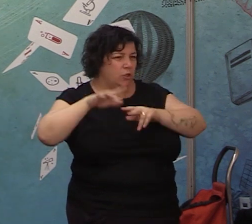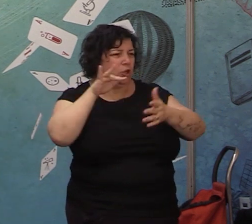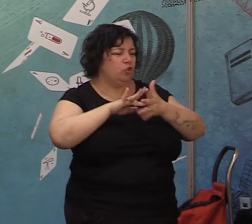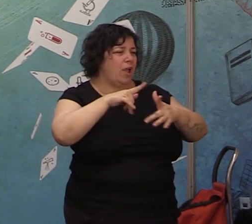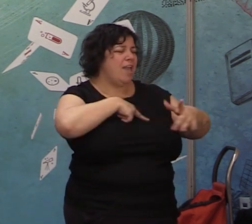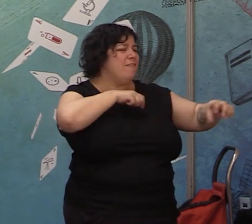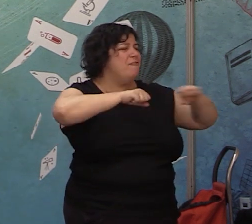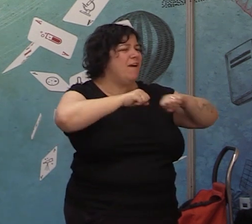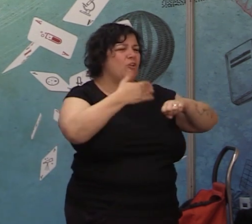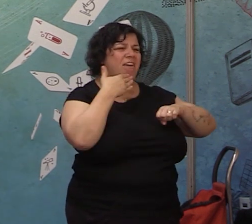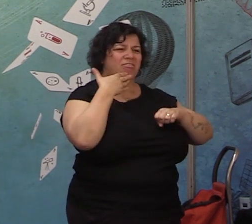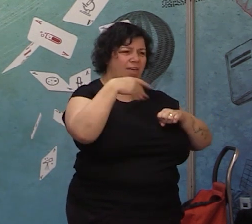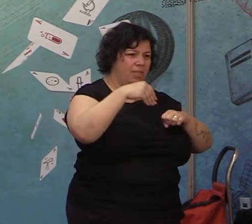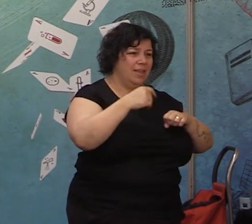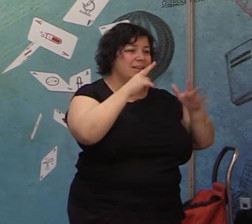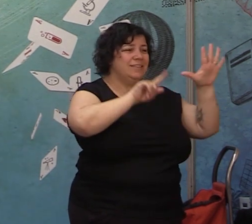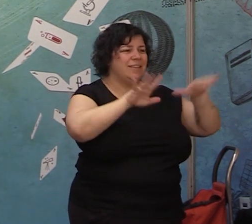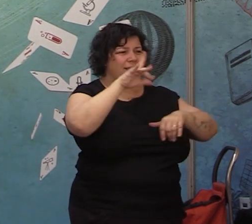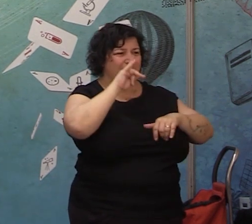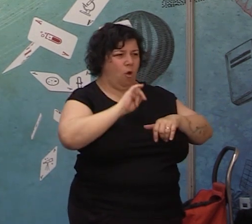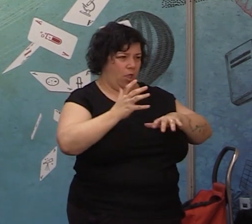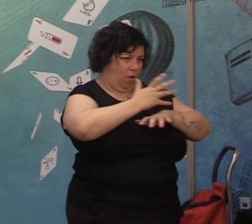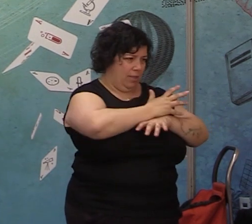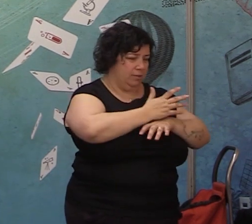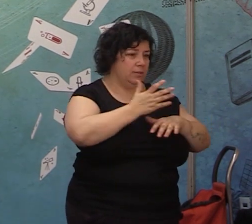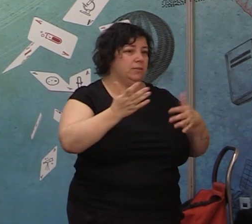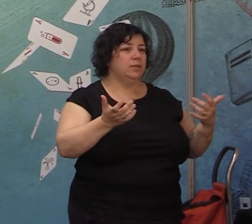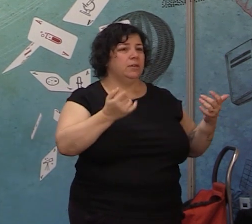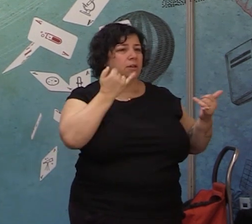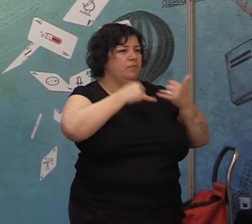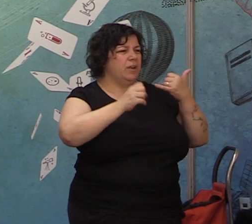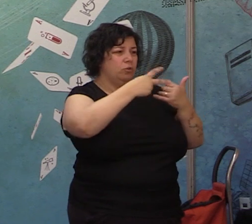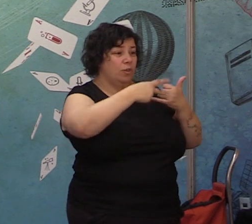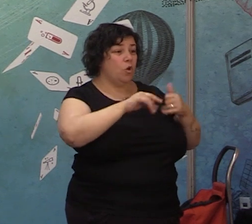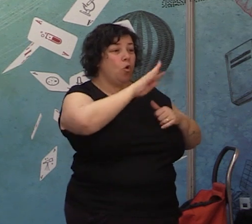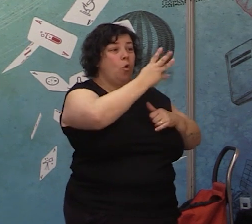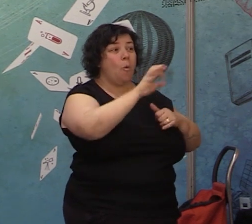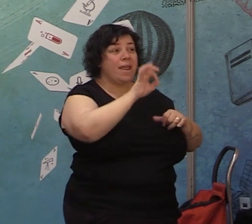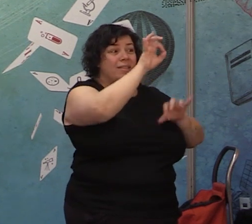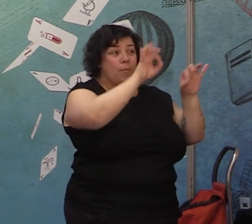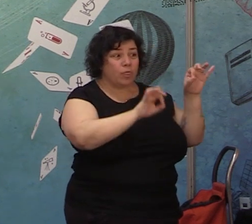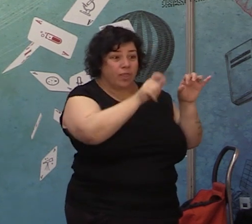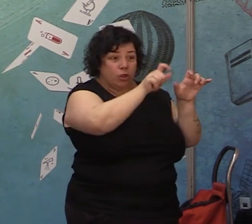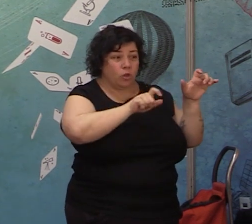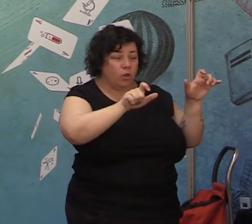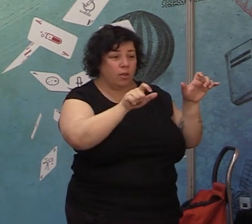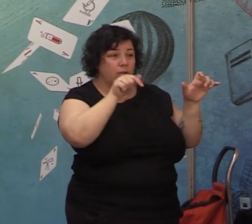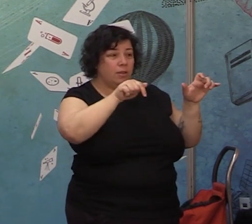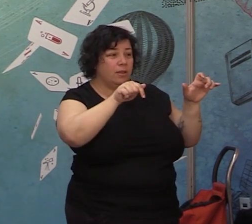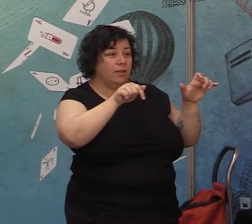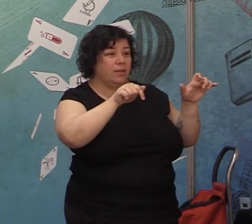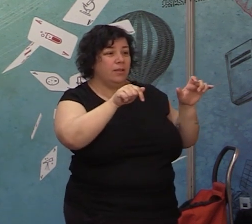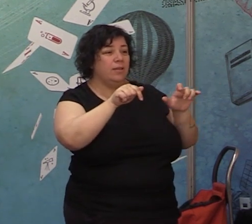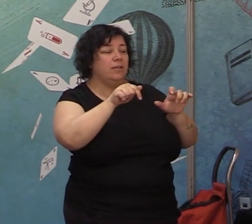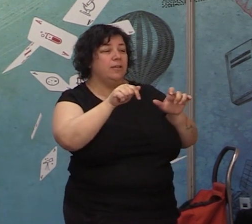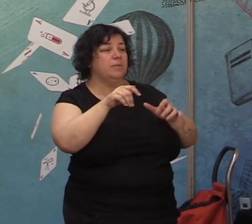infarto prematuro antes de los 65 años y se vio que el 40% de ellas habían tenido un